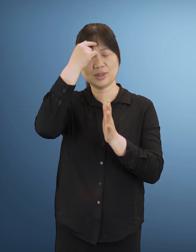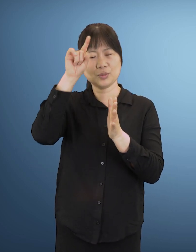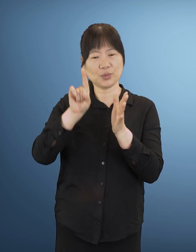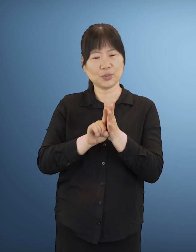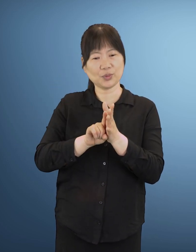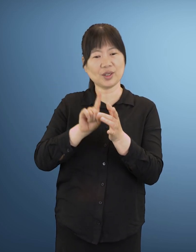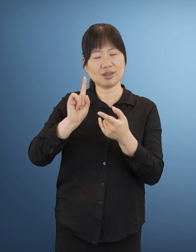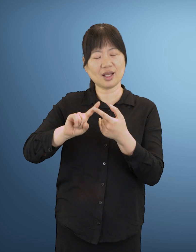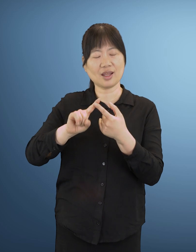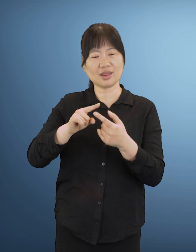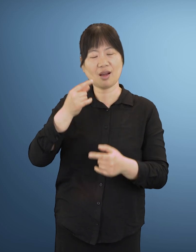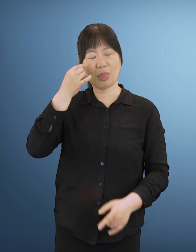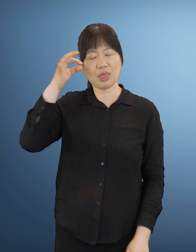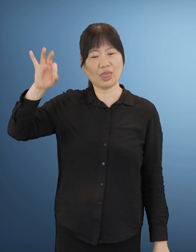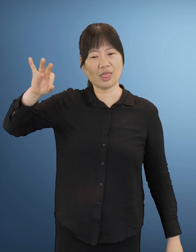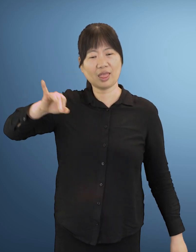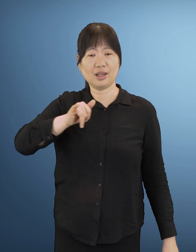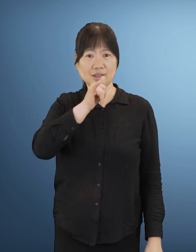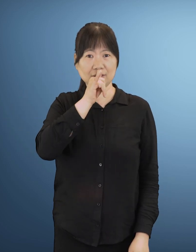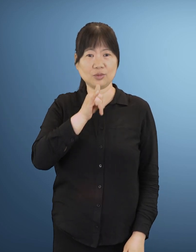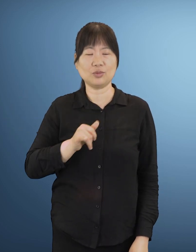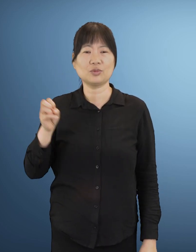되고, 또